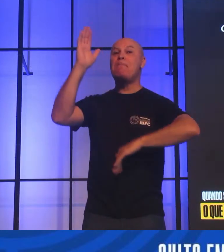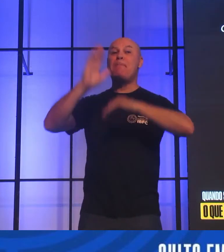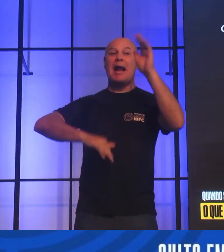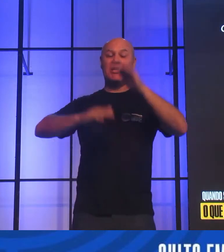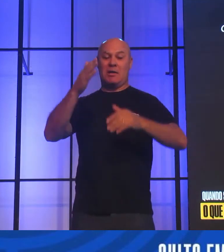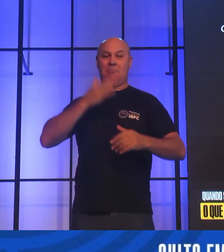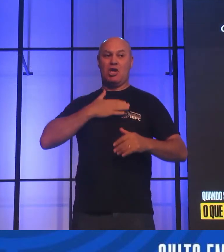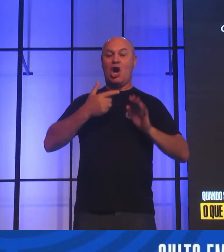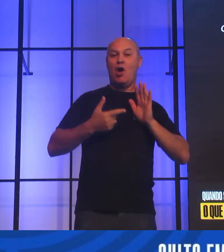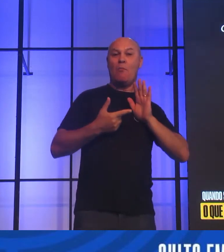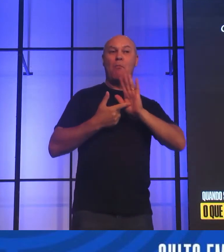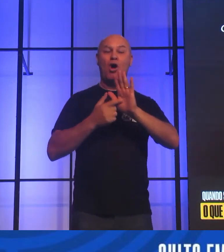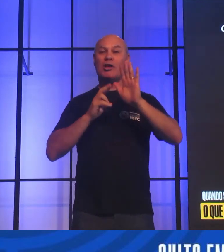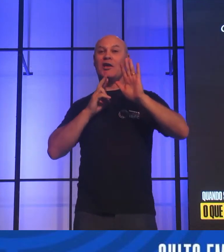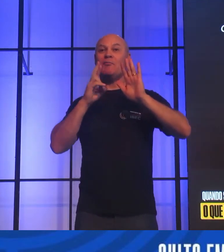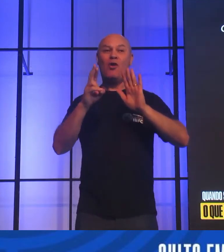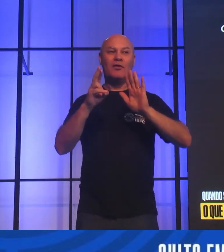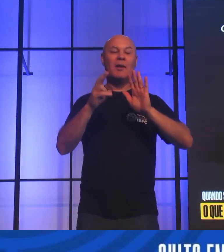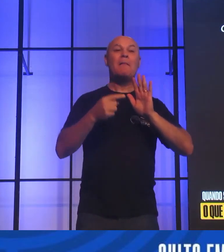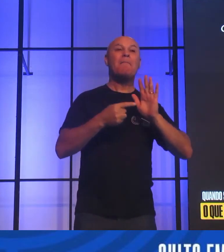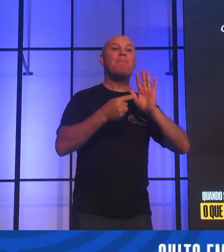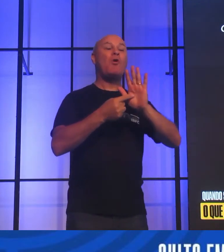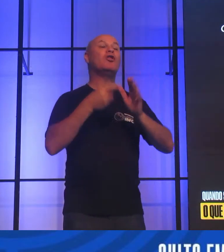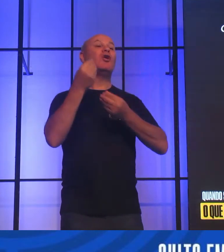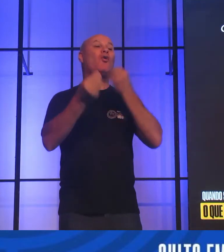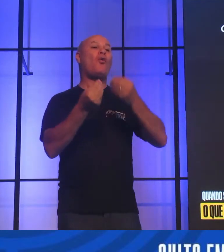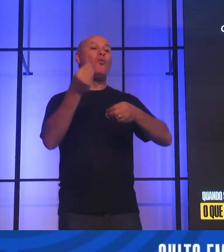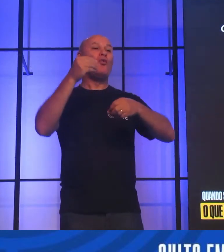revela o meu caráter de verdade.